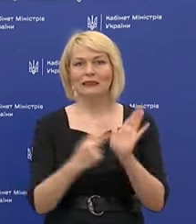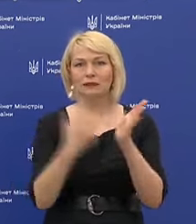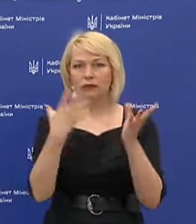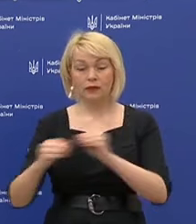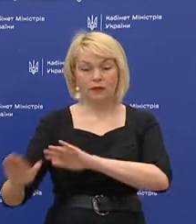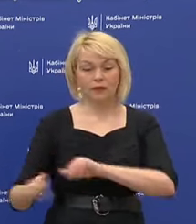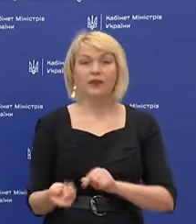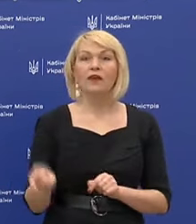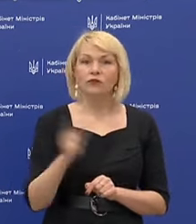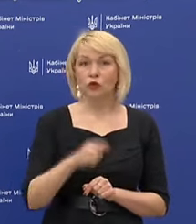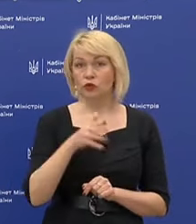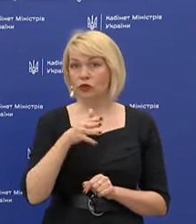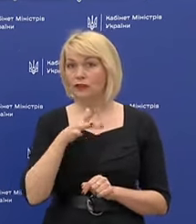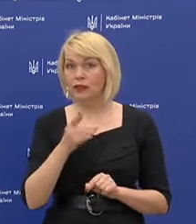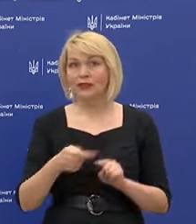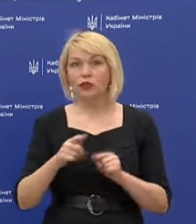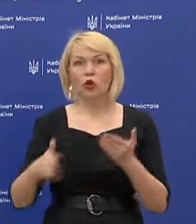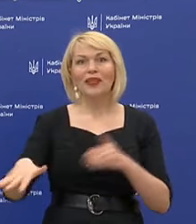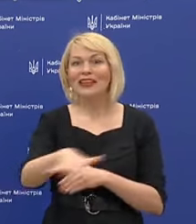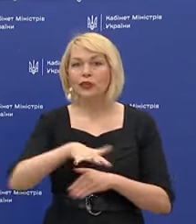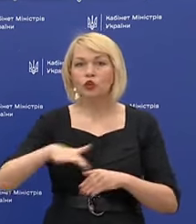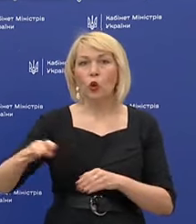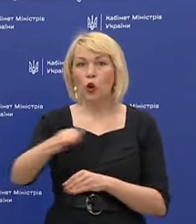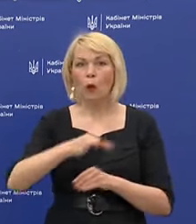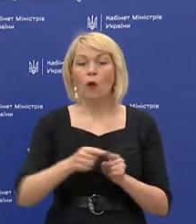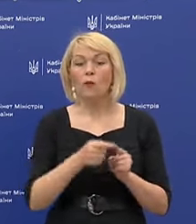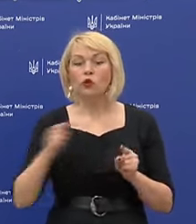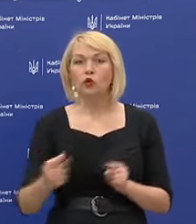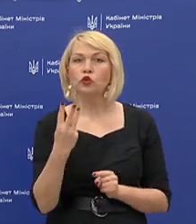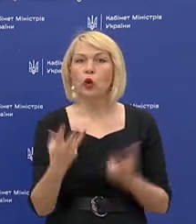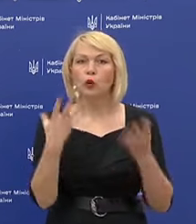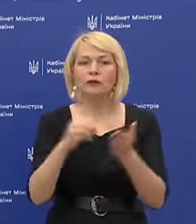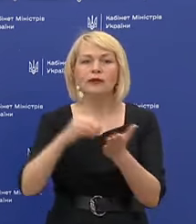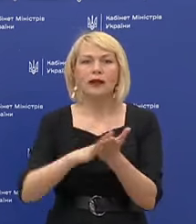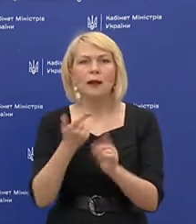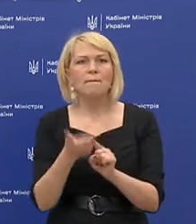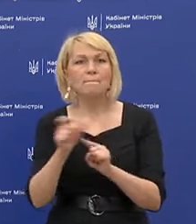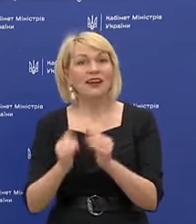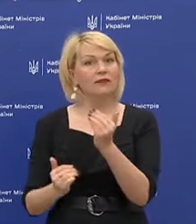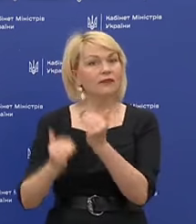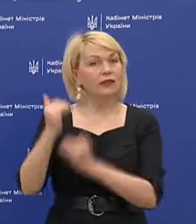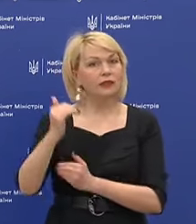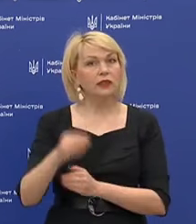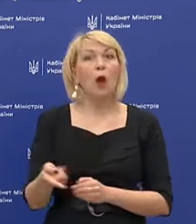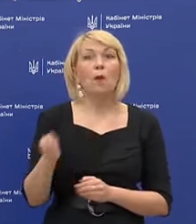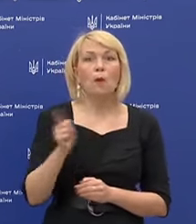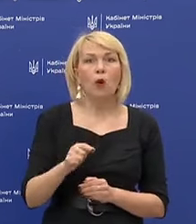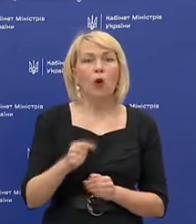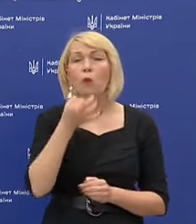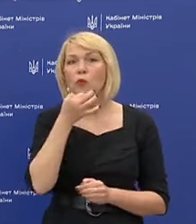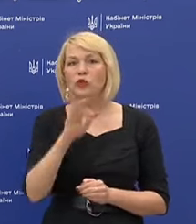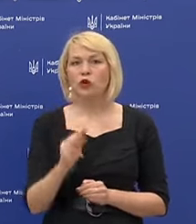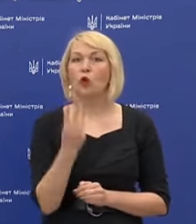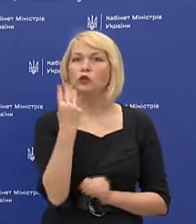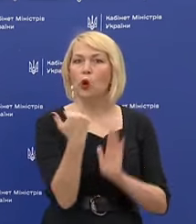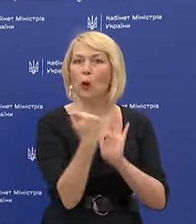час, якщо на території області впродовж 3 днів реєструється перевищення по будь-якому із трьох